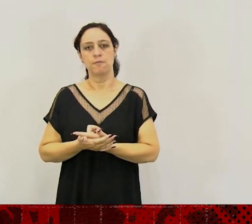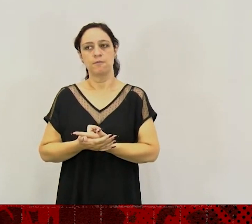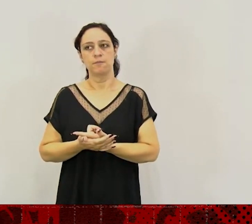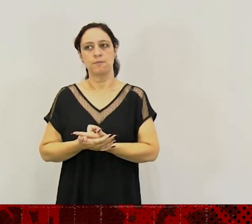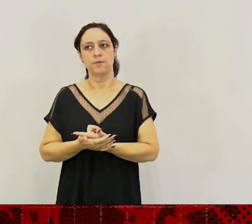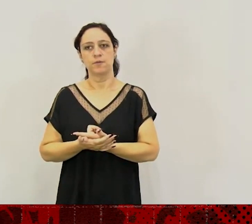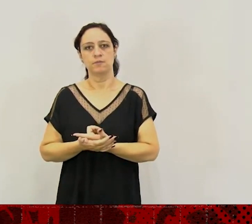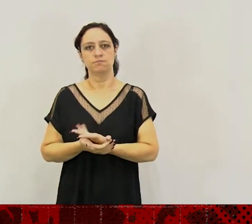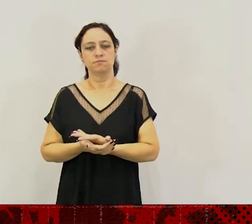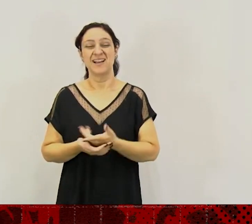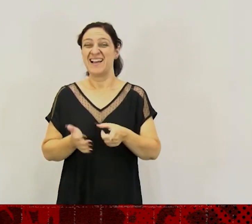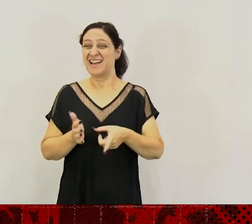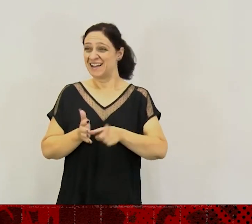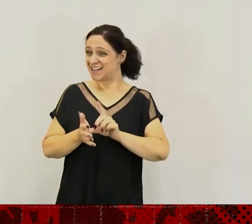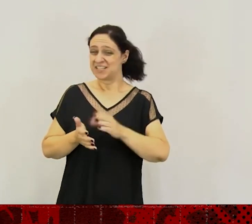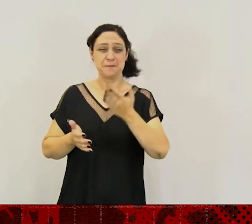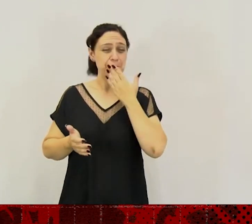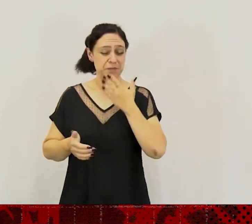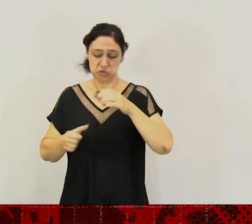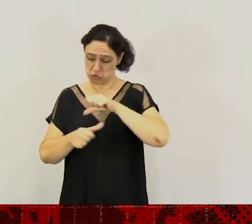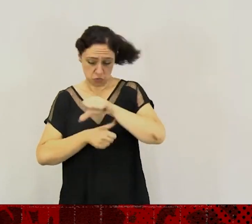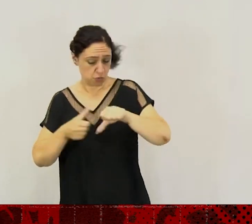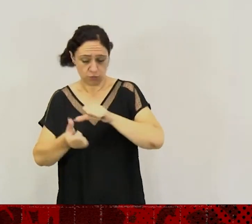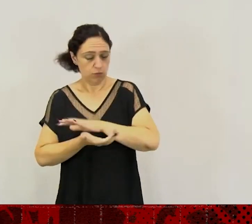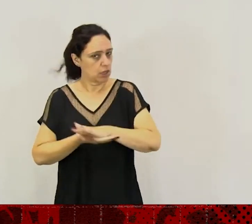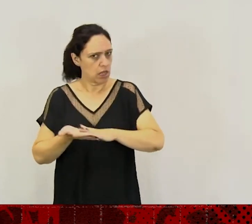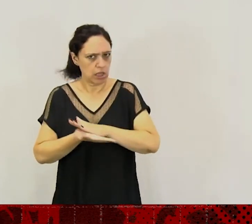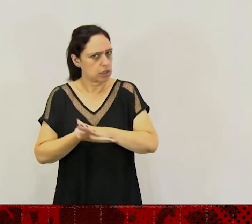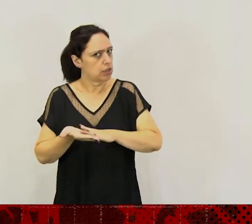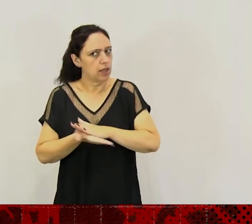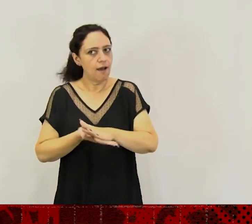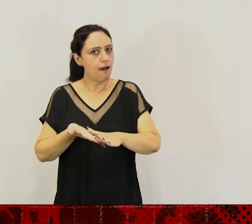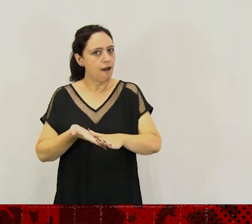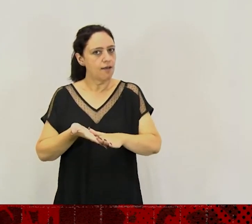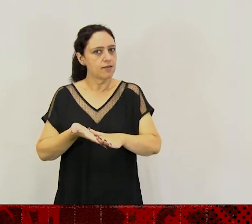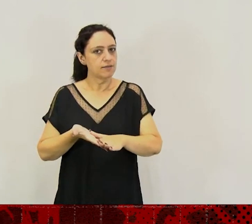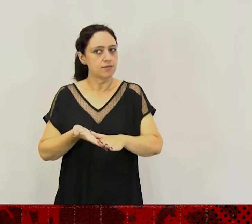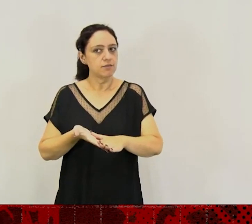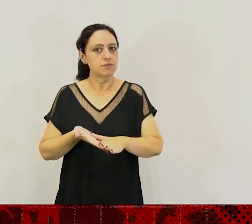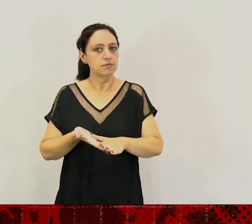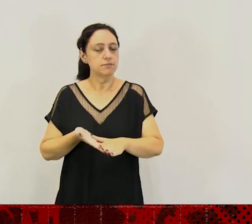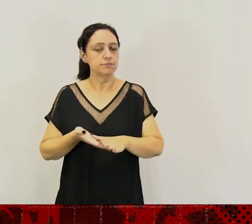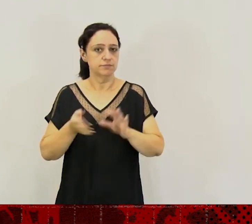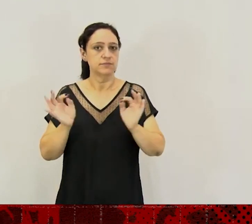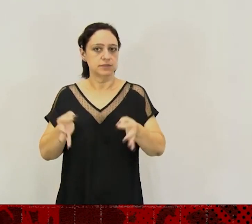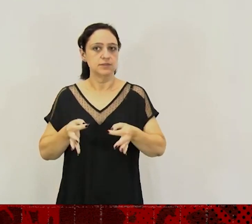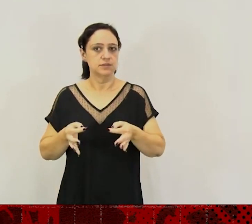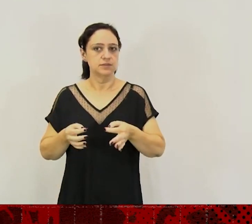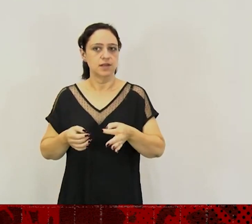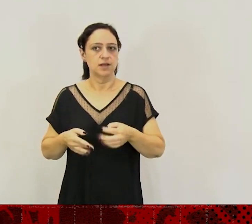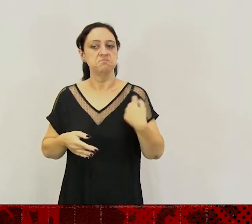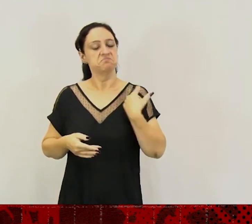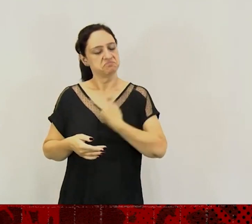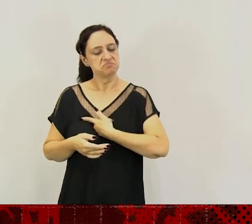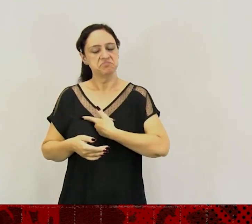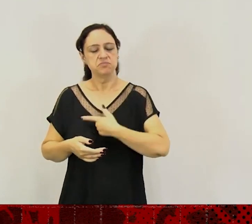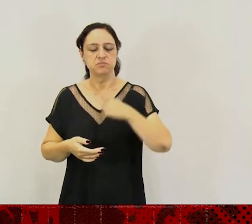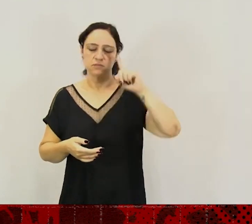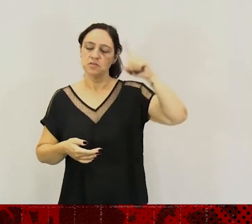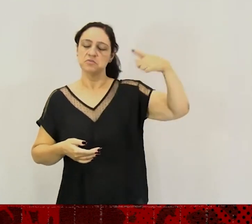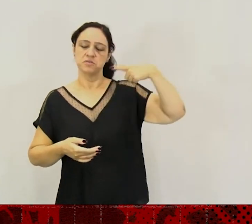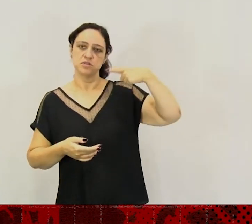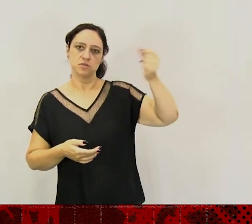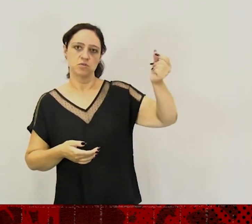exigiu que nós mudássemos para Ele nos escolher. Ele não exigiu que